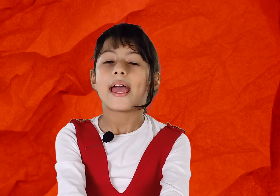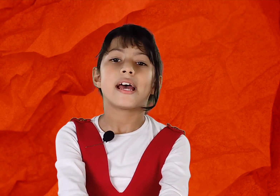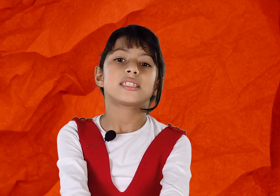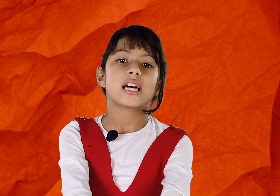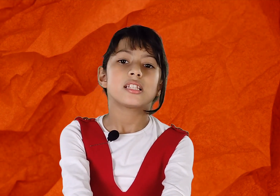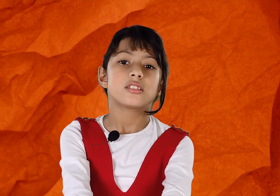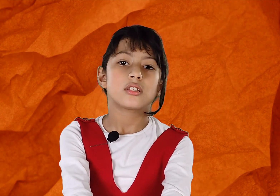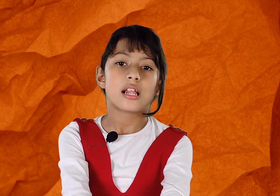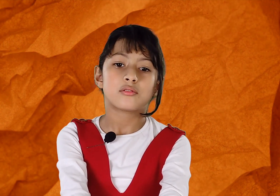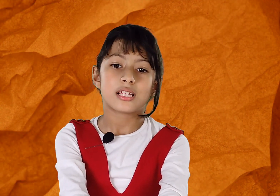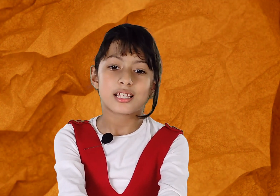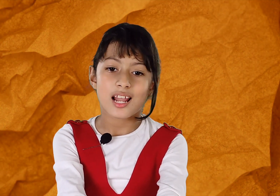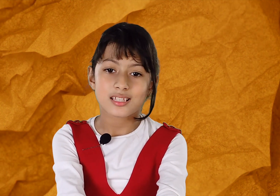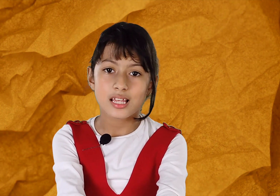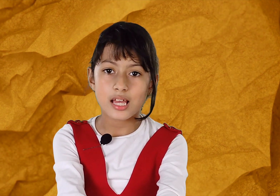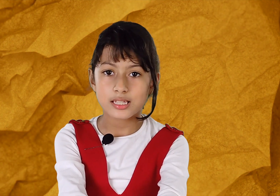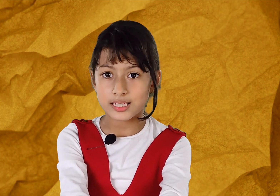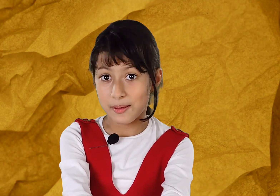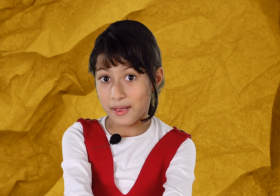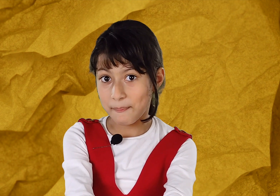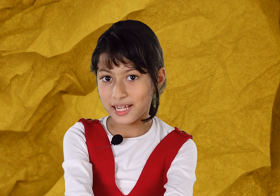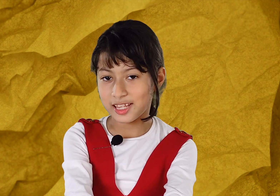Estas son algunas de las señas que me aprendí.